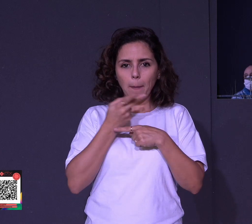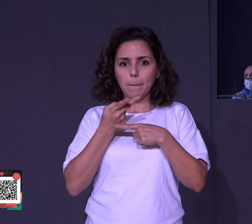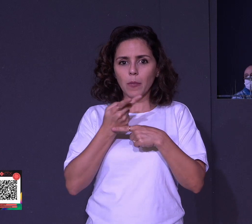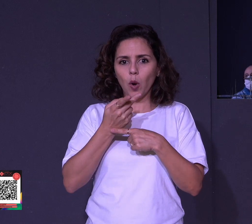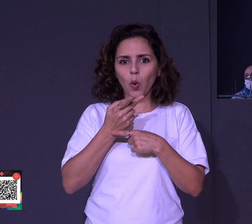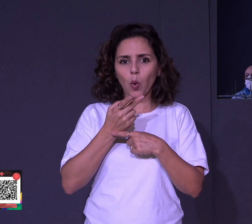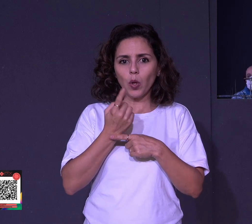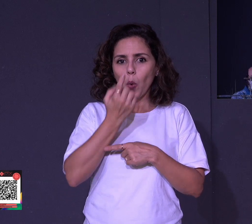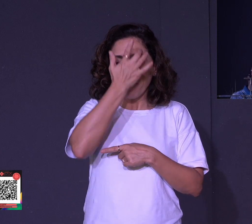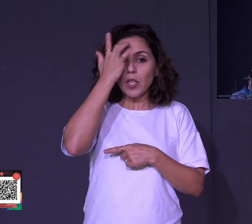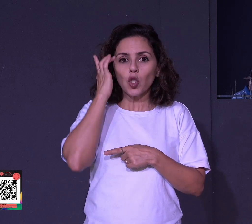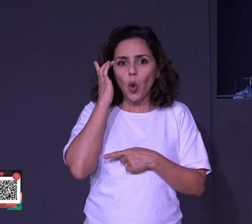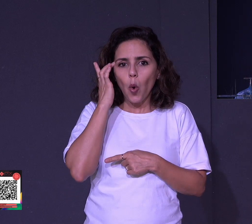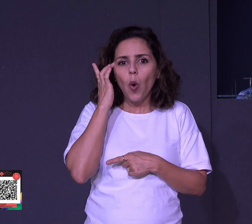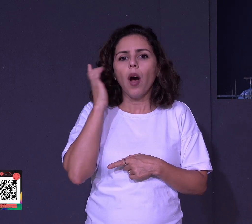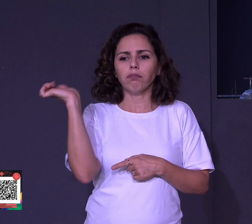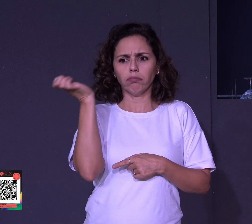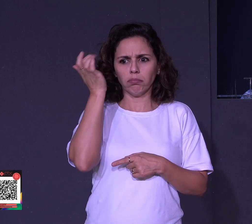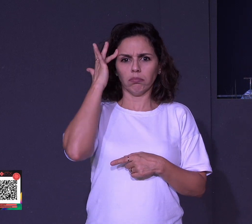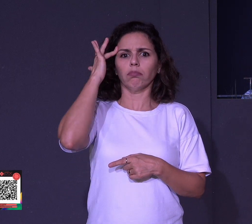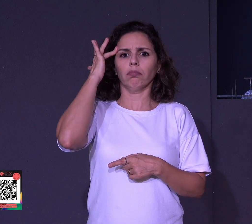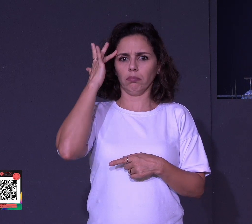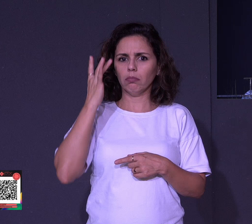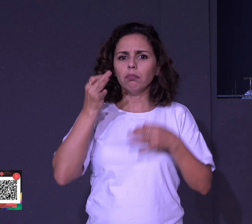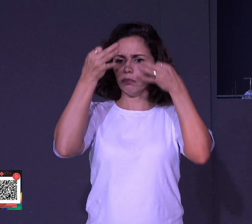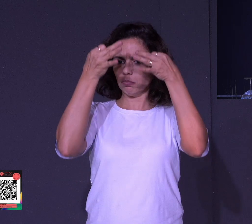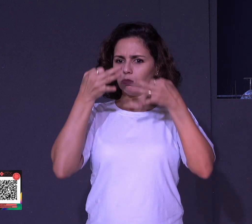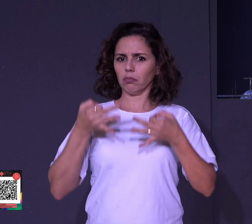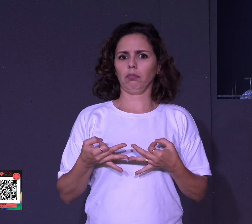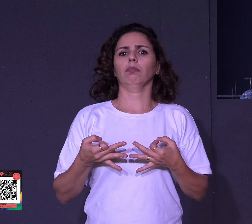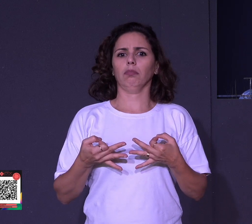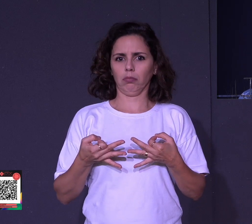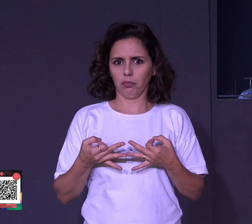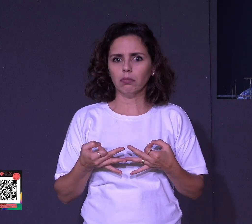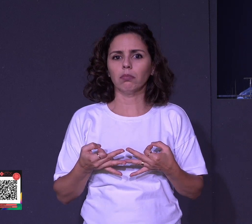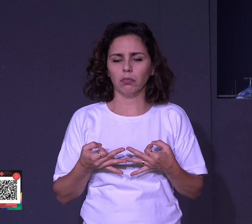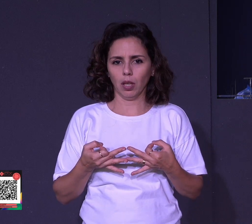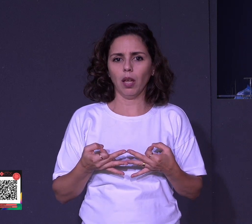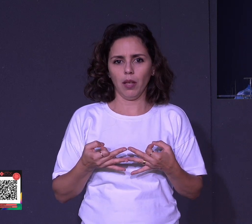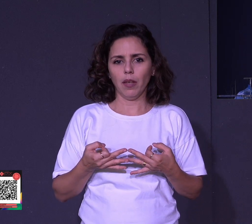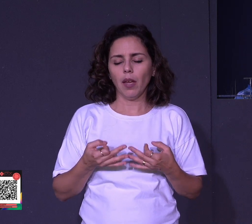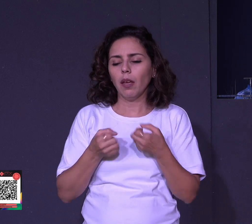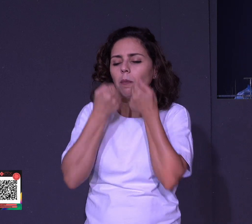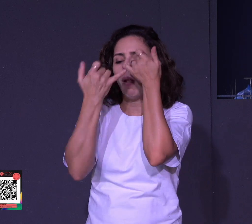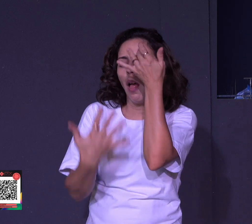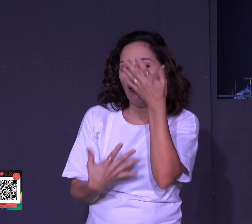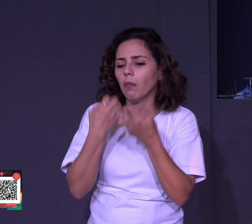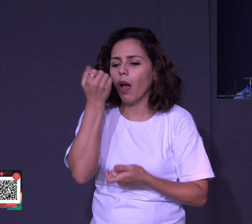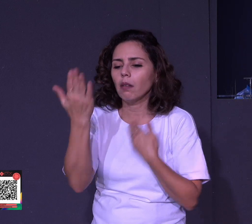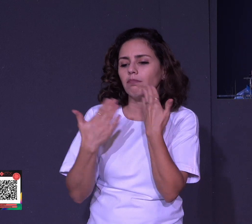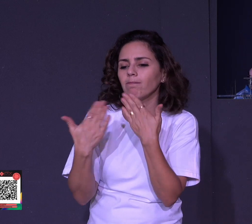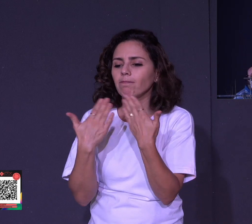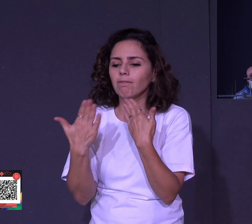Mas é assim que começa o processo da queda. Planejamento mental interior não é da noite para o dia. E considere comigo o